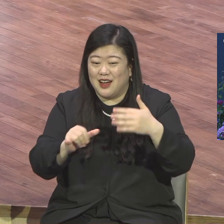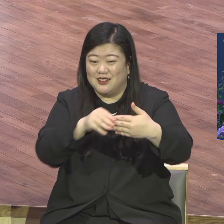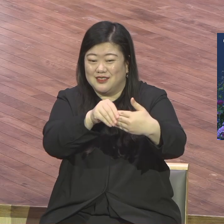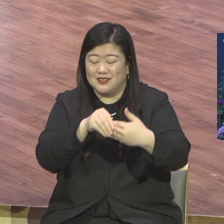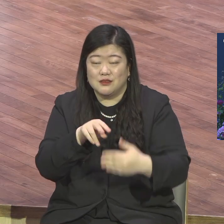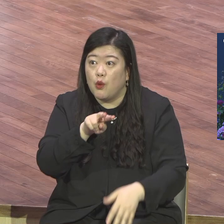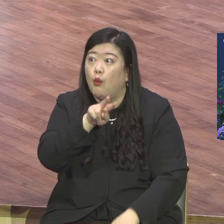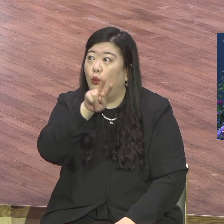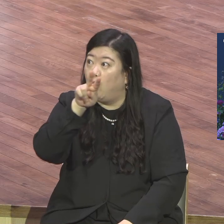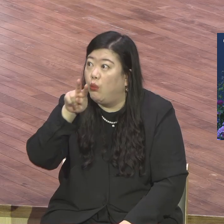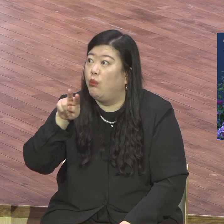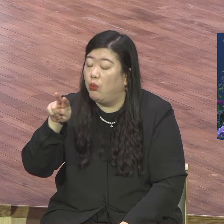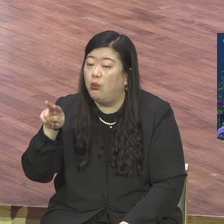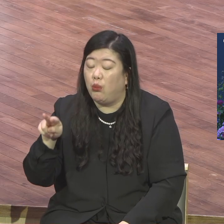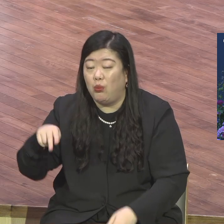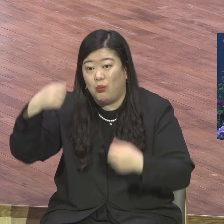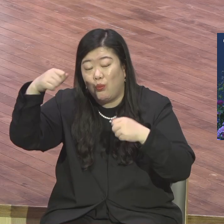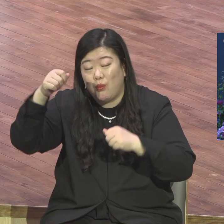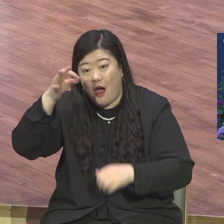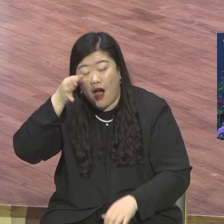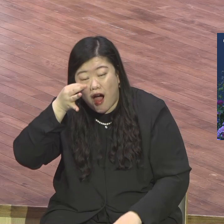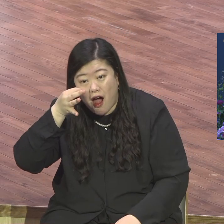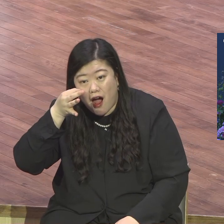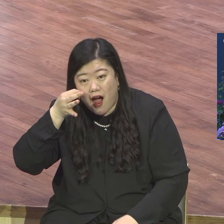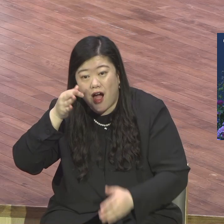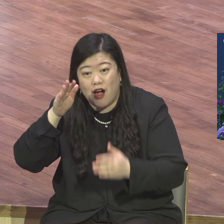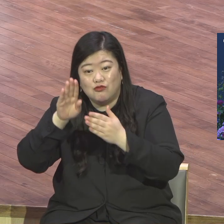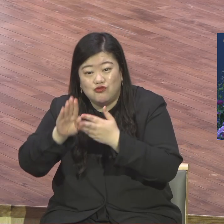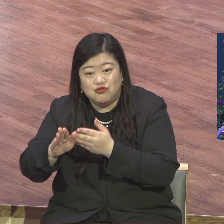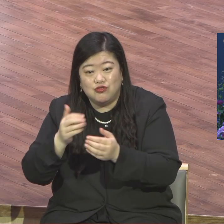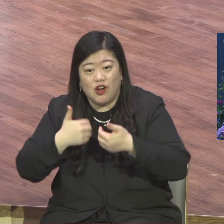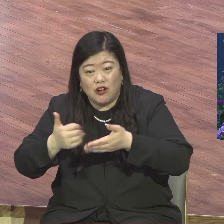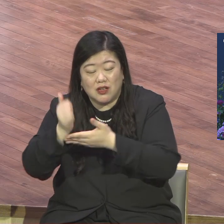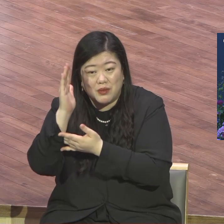최고로 멋진 무대가 될 것이다.